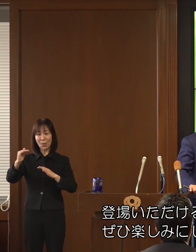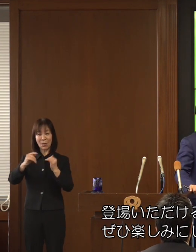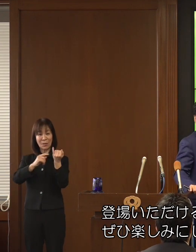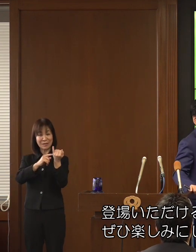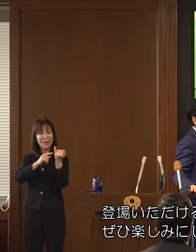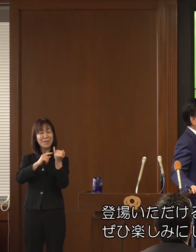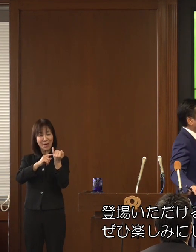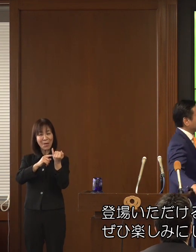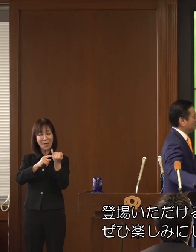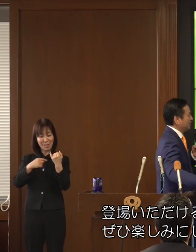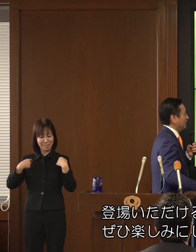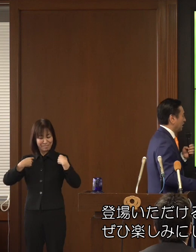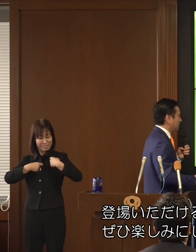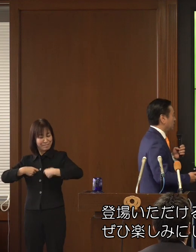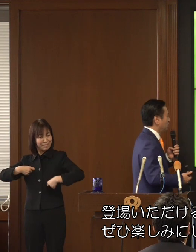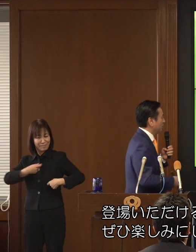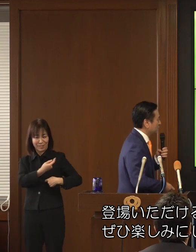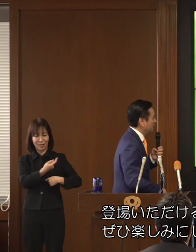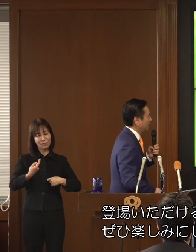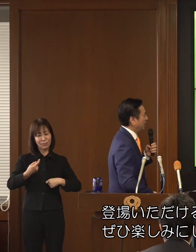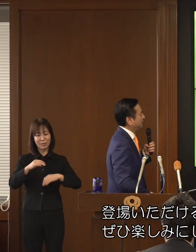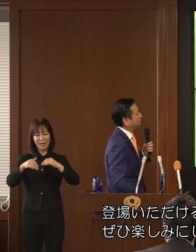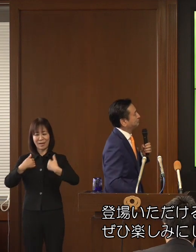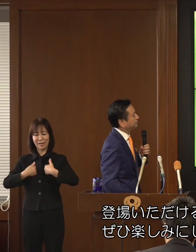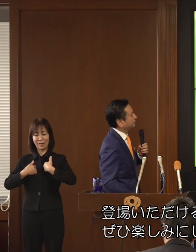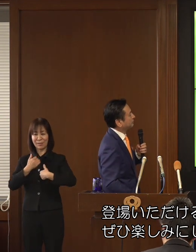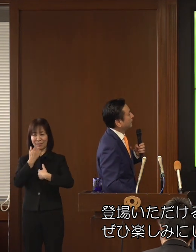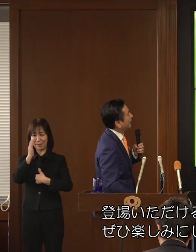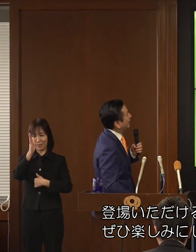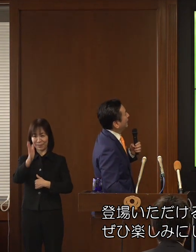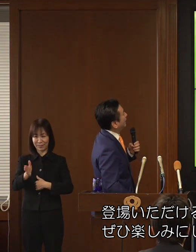ますので、ぜひ楽しみにしていただきたいと思います。はい。